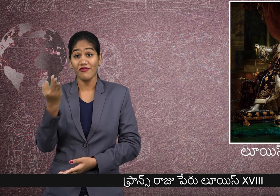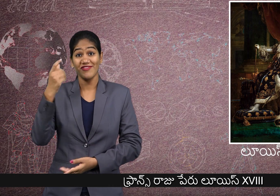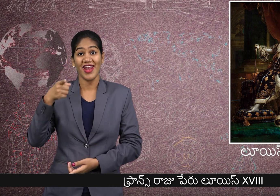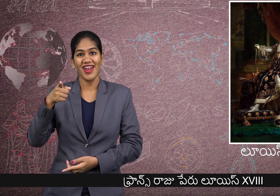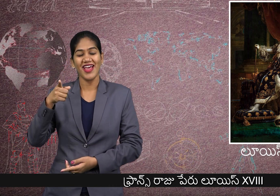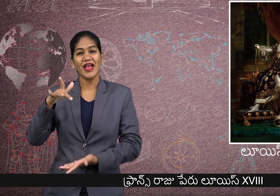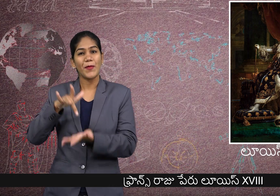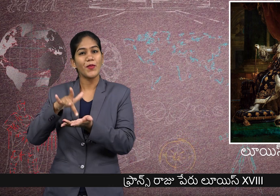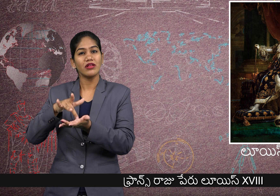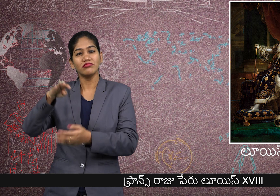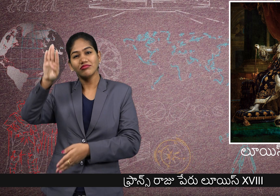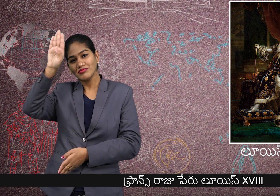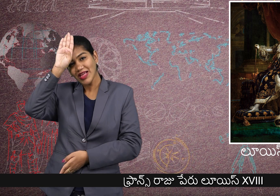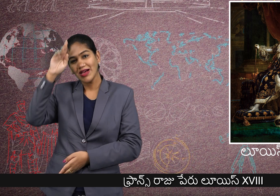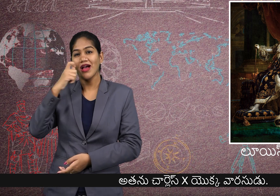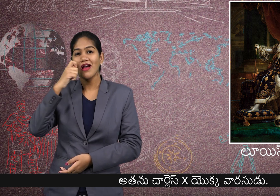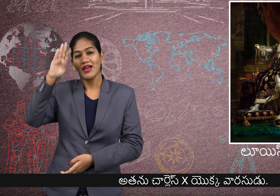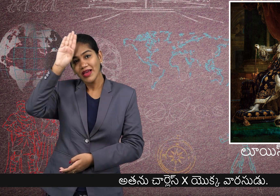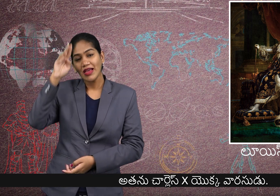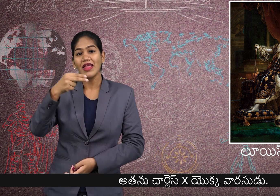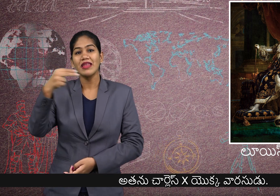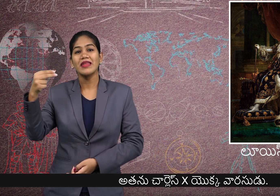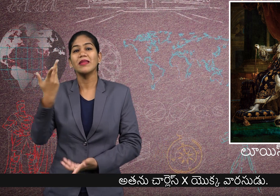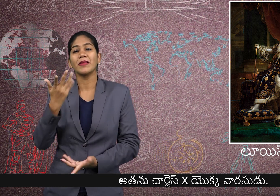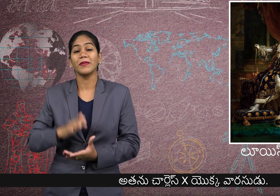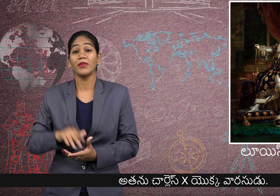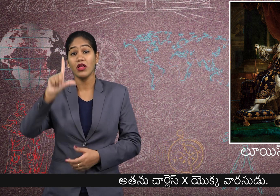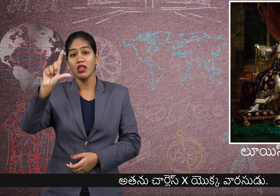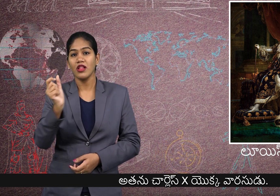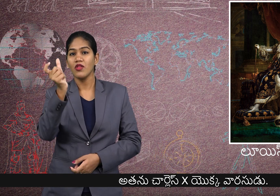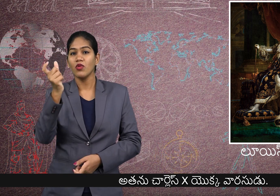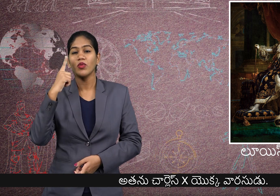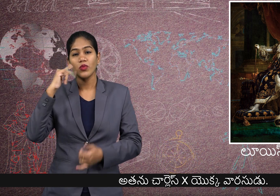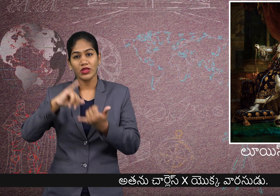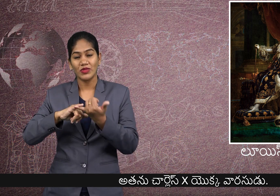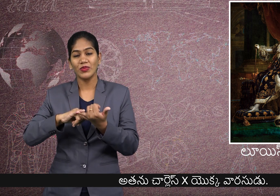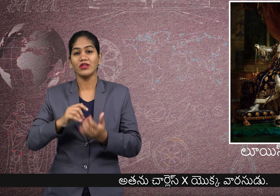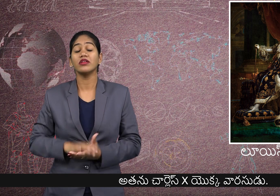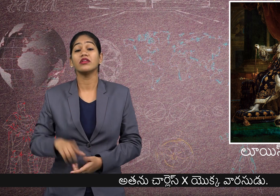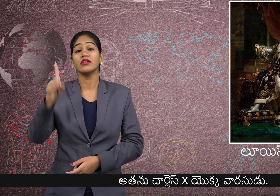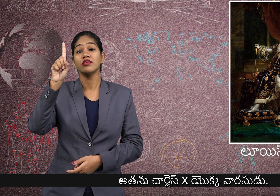ఫ్రాన్స్ రాజు పేరు లూయిస్. అతను 10వ చార్లెస్ వారసుడు.